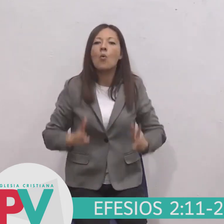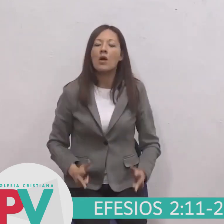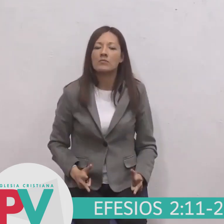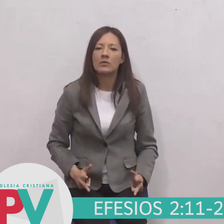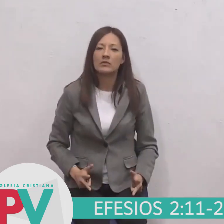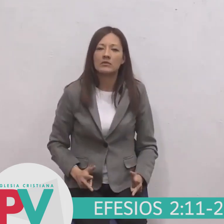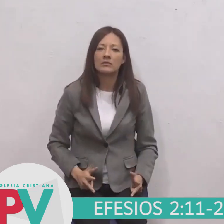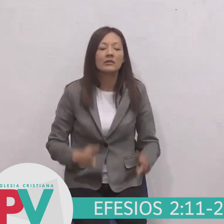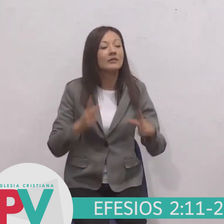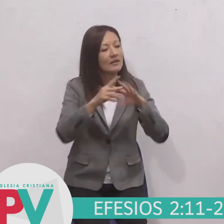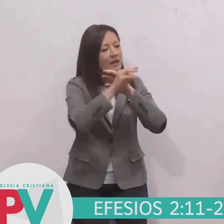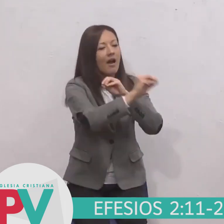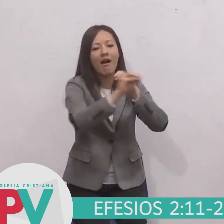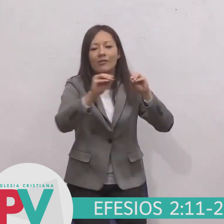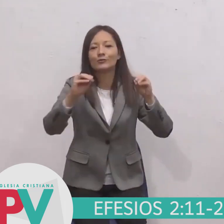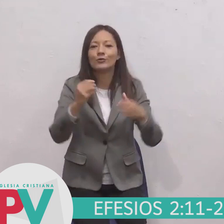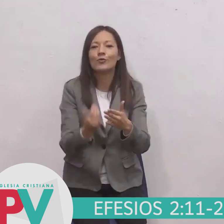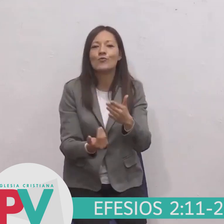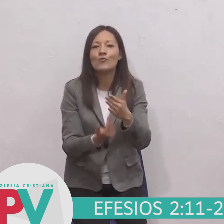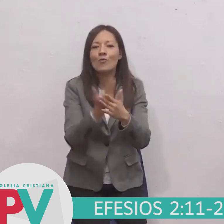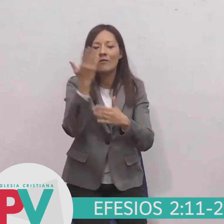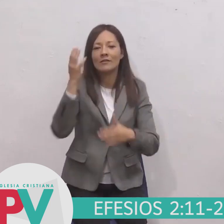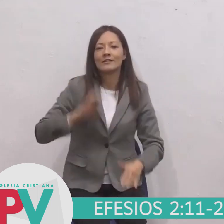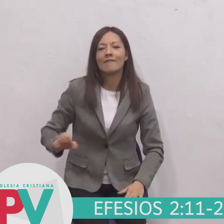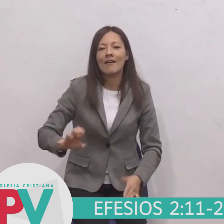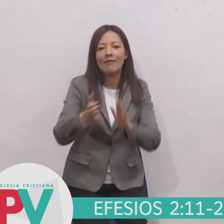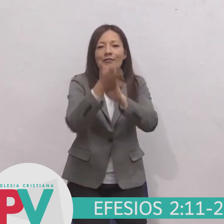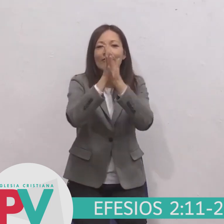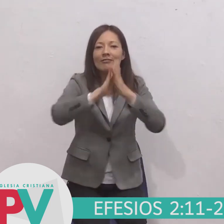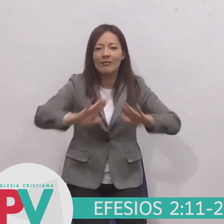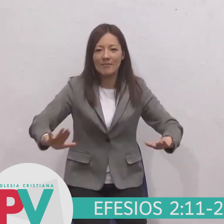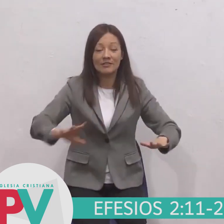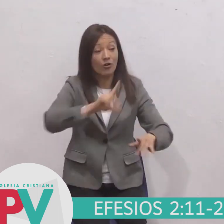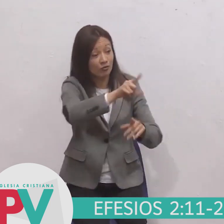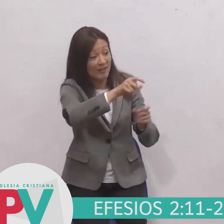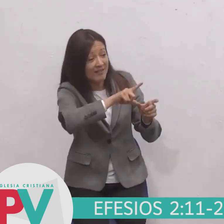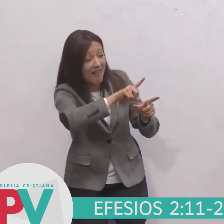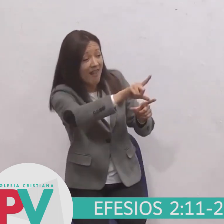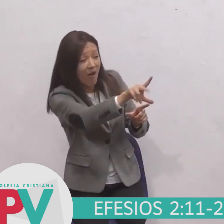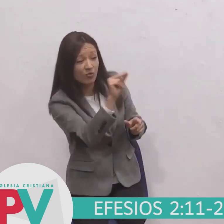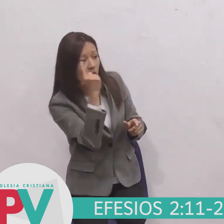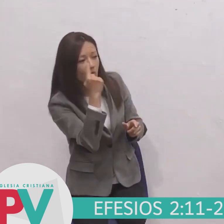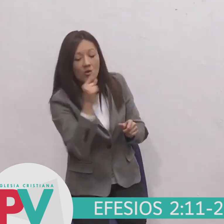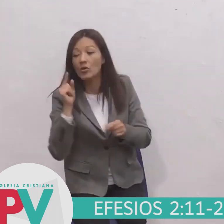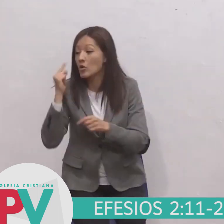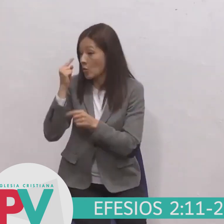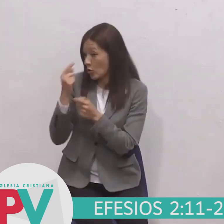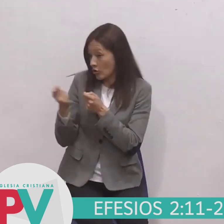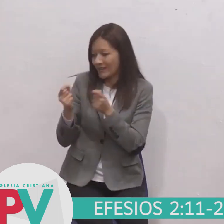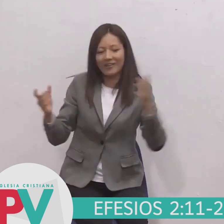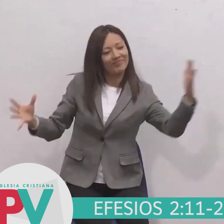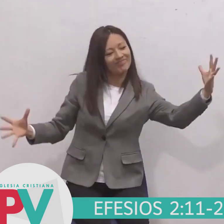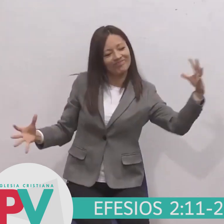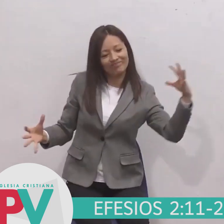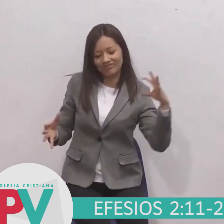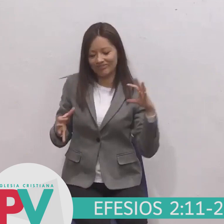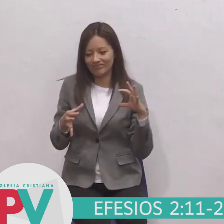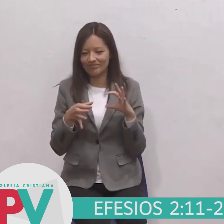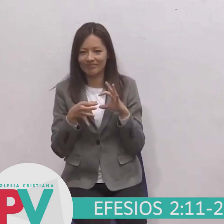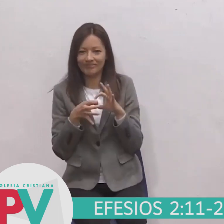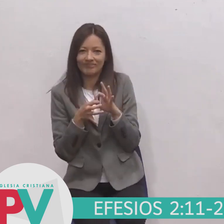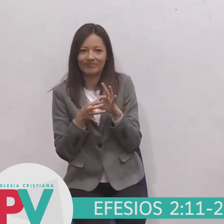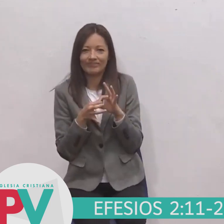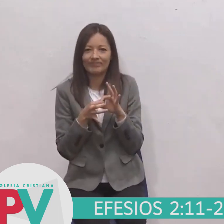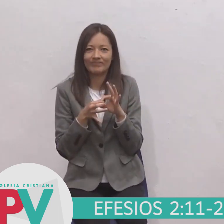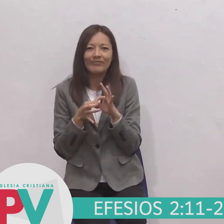Y vino y anunció las buenas nuevas de paz a vosotros que estabais lejos y a los que estaban cerca, porque por medio de él los unos y los otros tenemos